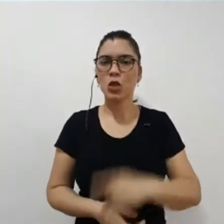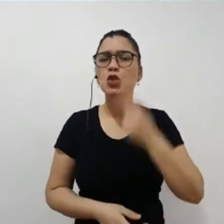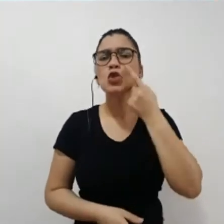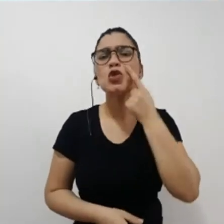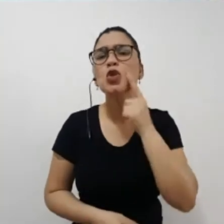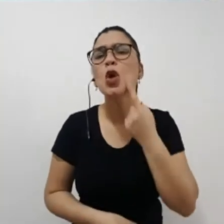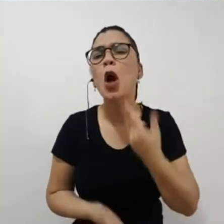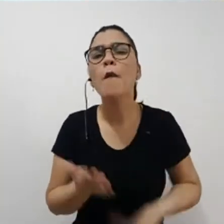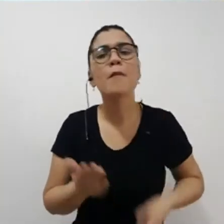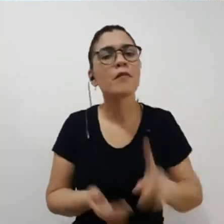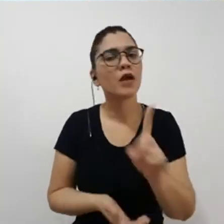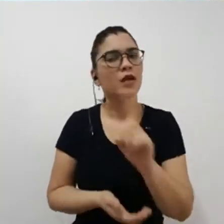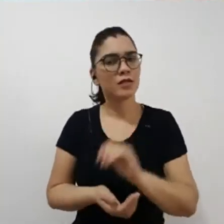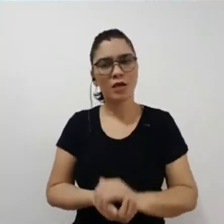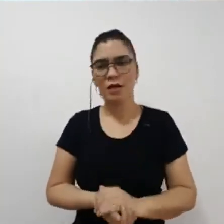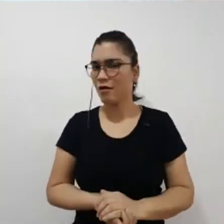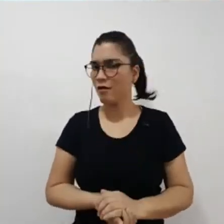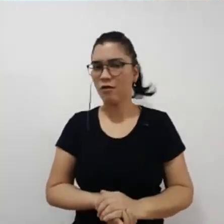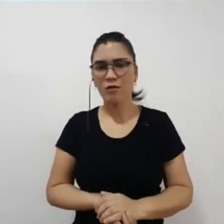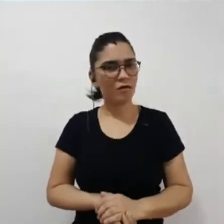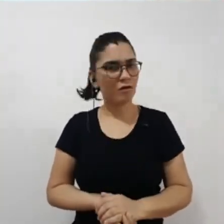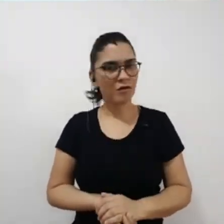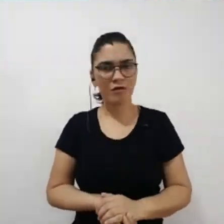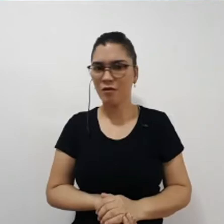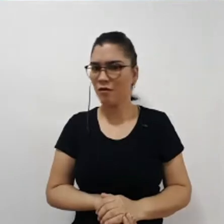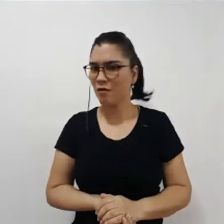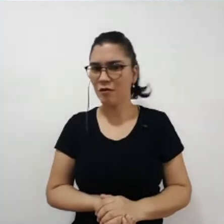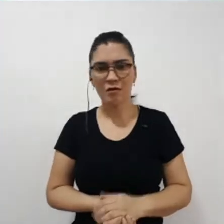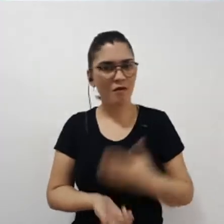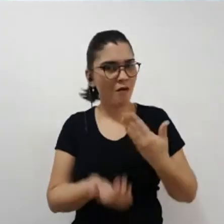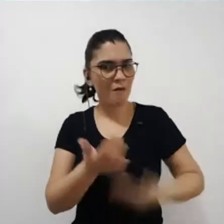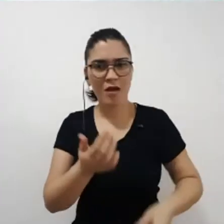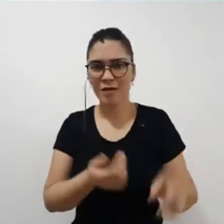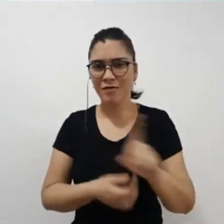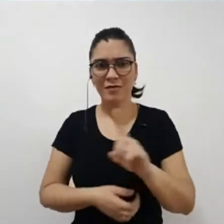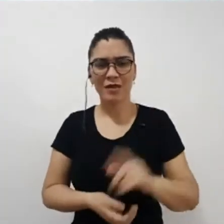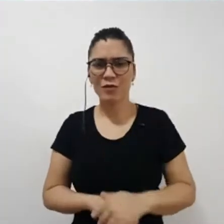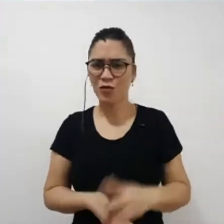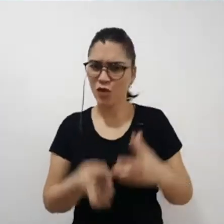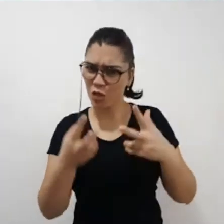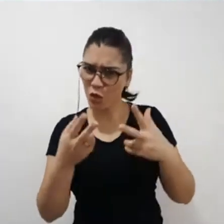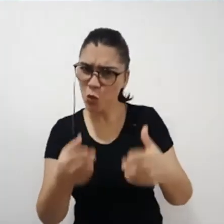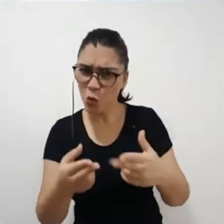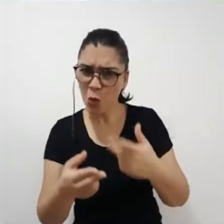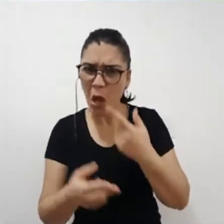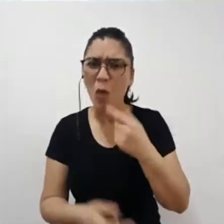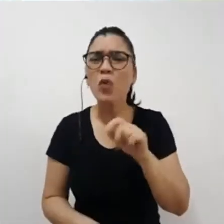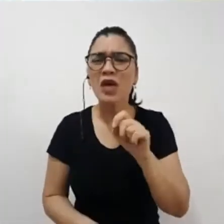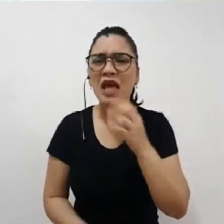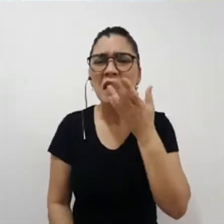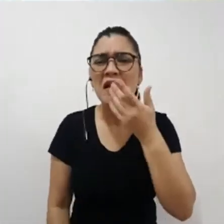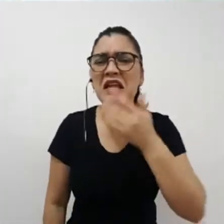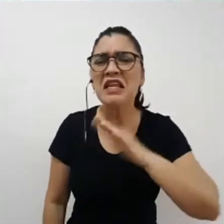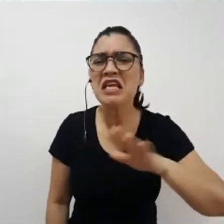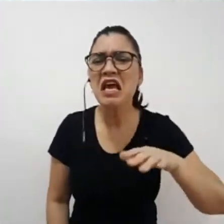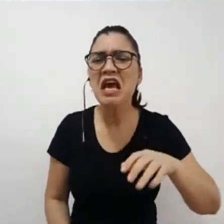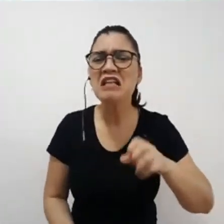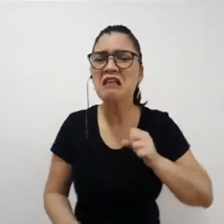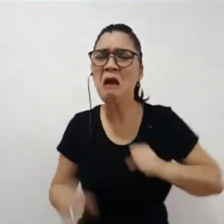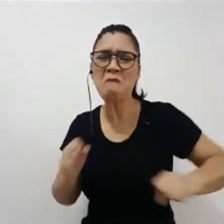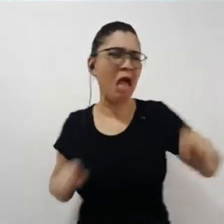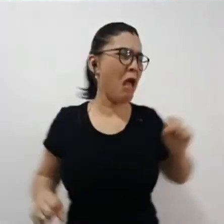suas lágrimas. Não chore como uma criança birrenta. Chore como